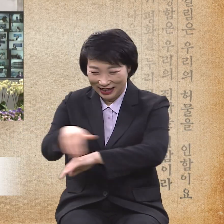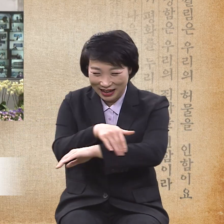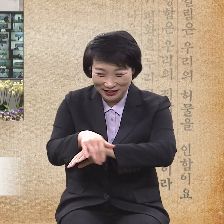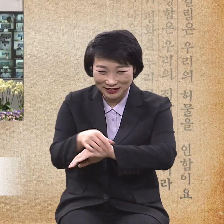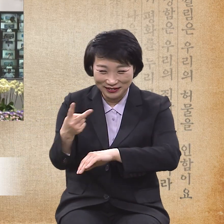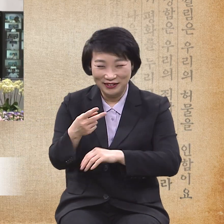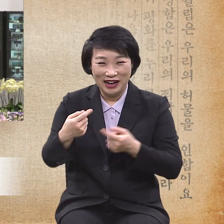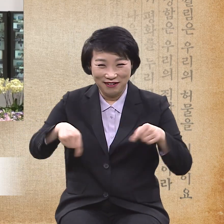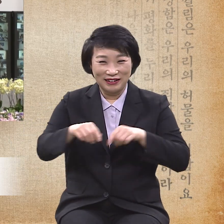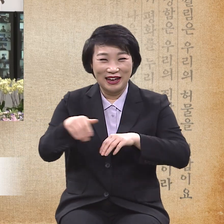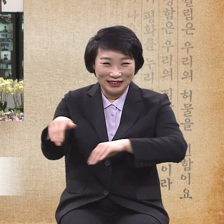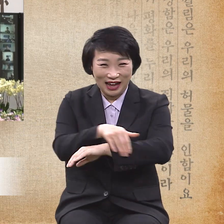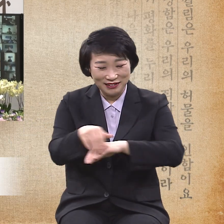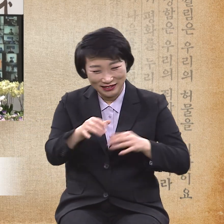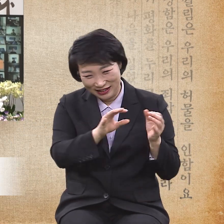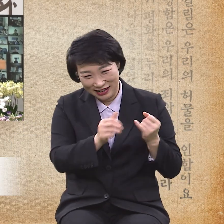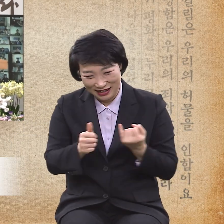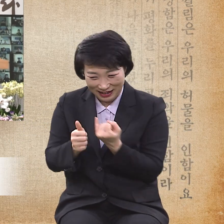또 돌아다니고